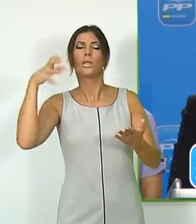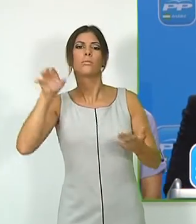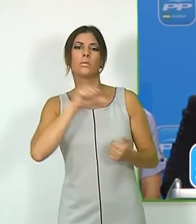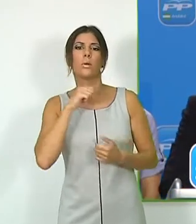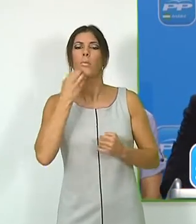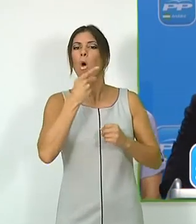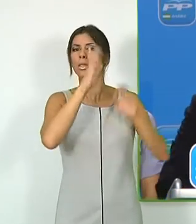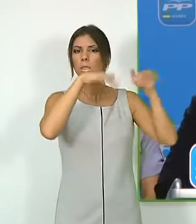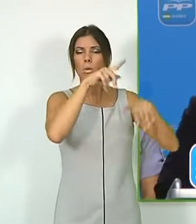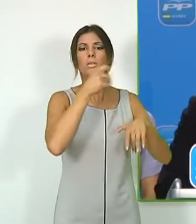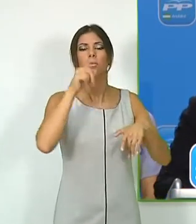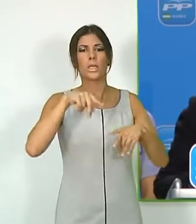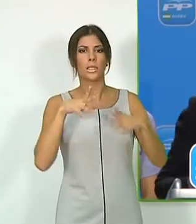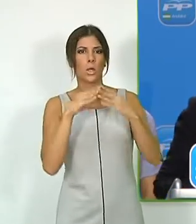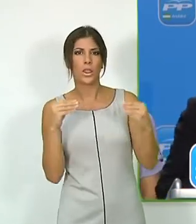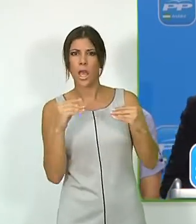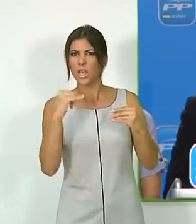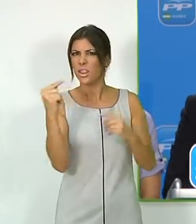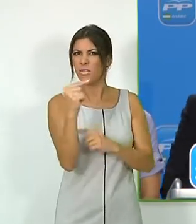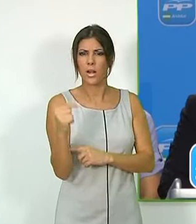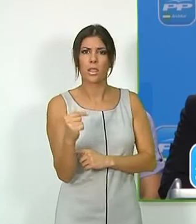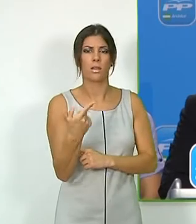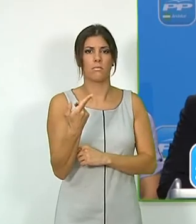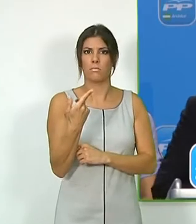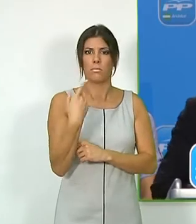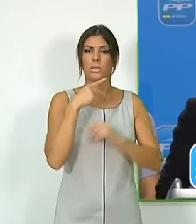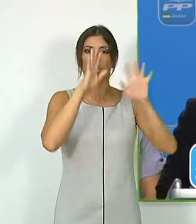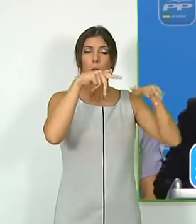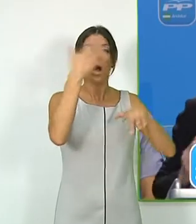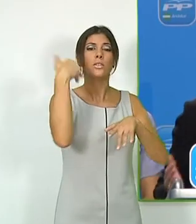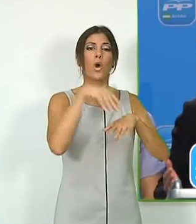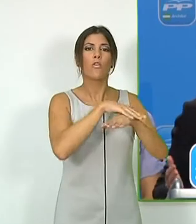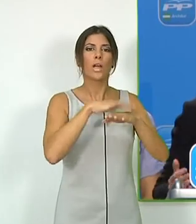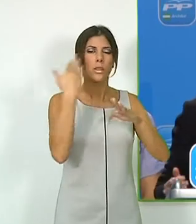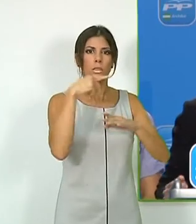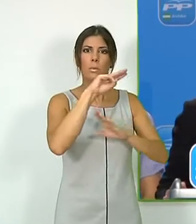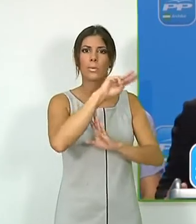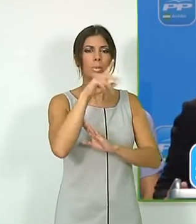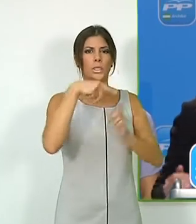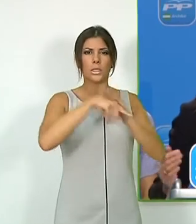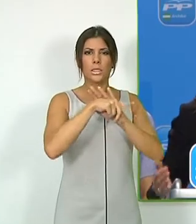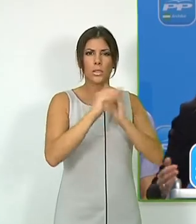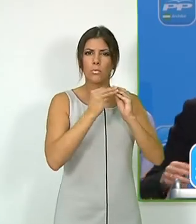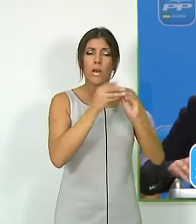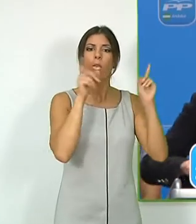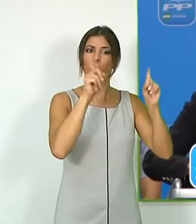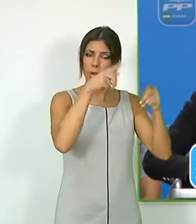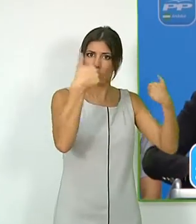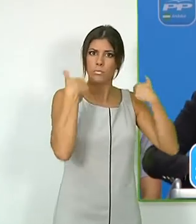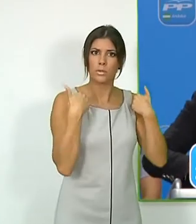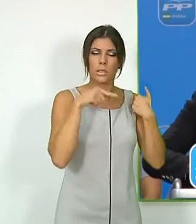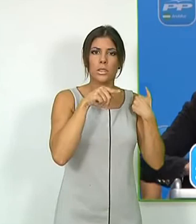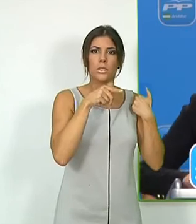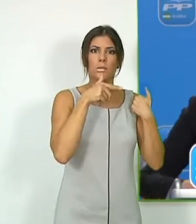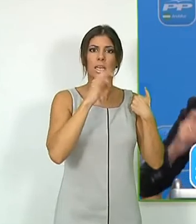una comunidad como Castilla y León y Andalucía sea que la comunidad autónoma de Castilla y León, gobernada por el Partido Popular, gestionada la educación por el